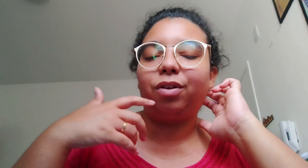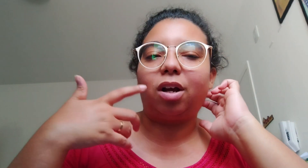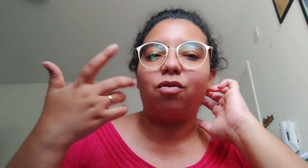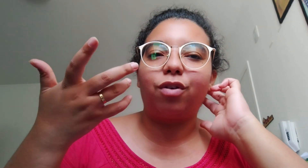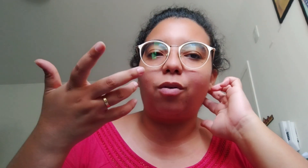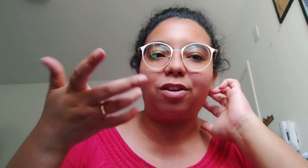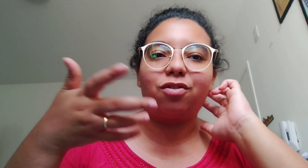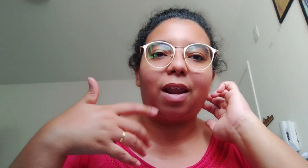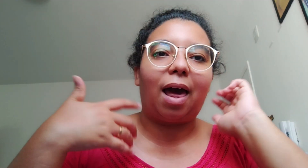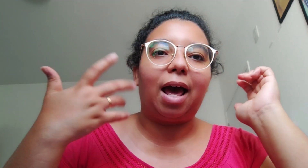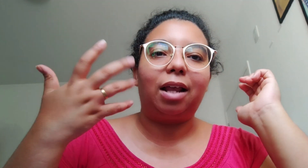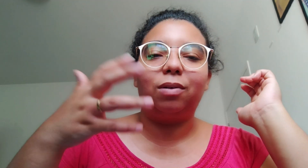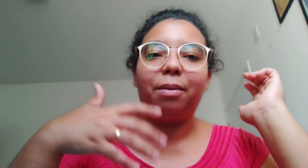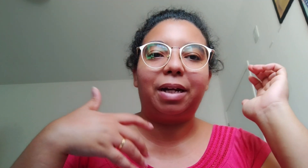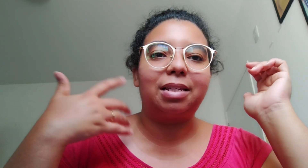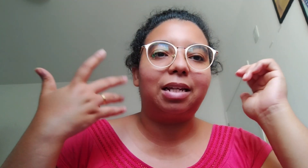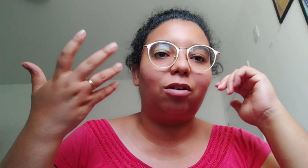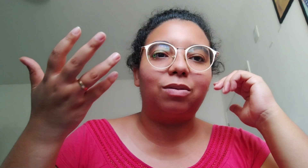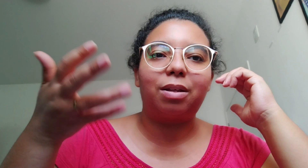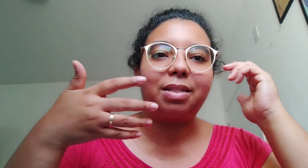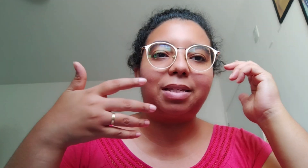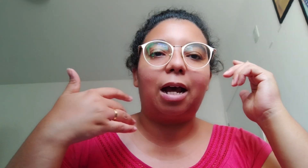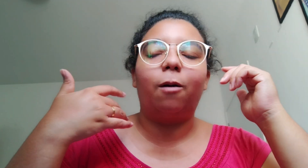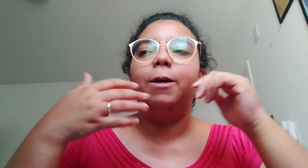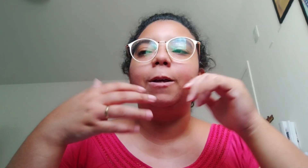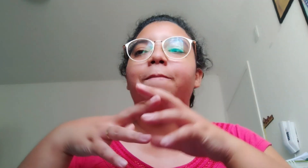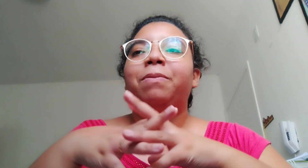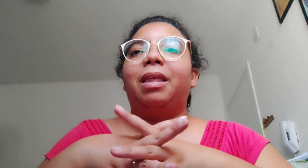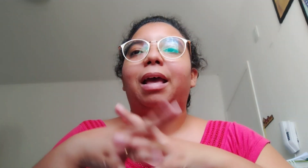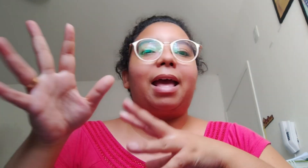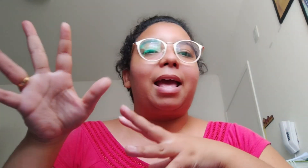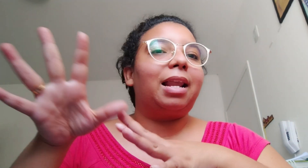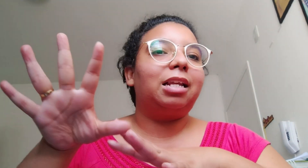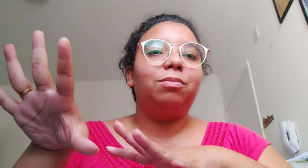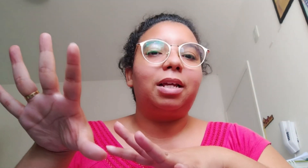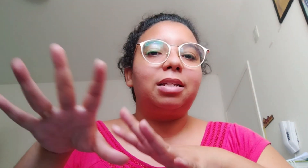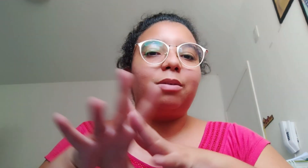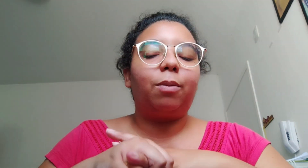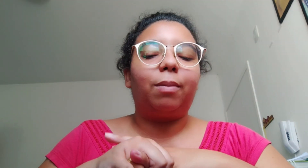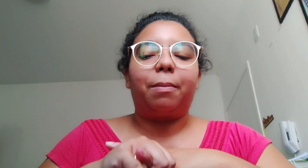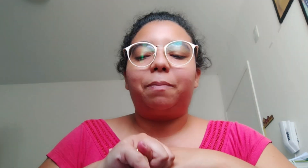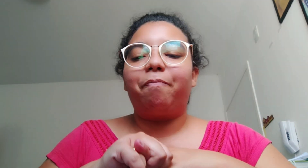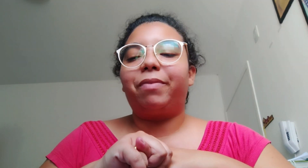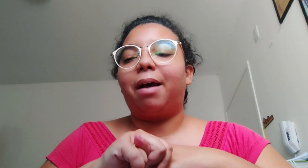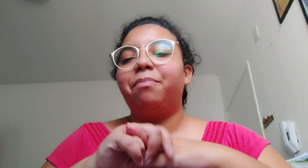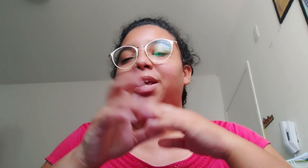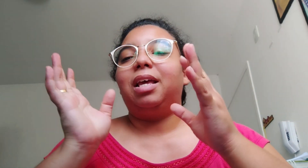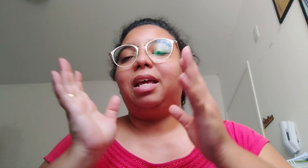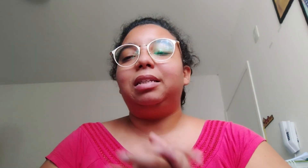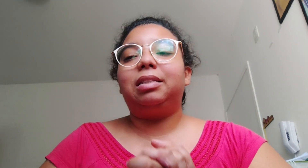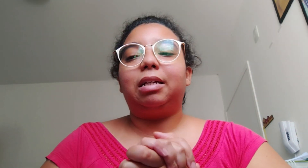fica com vergonha de falar, não lembrar sinal, não saber sinal. Ela não tem esse problema, tá?